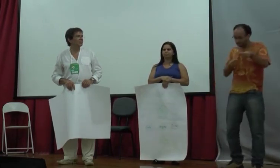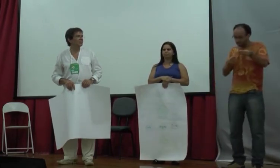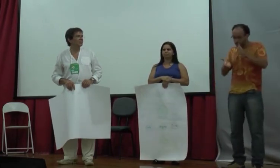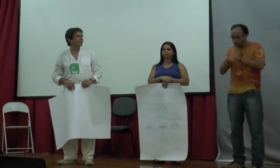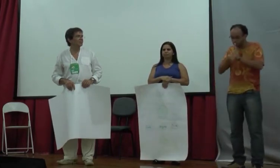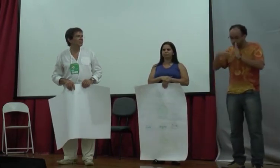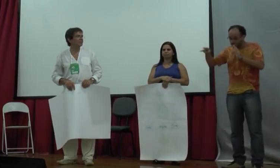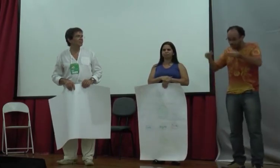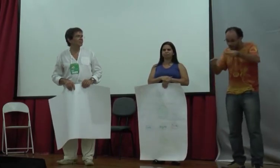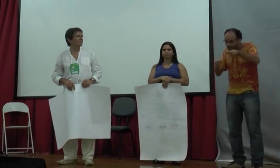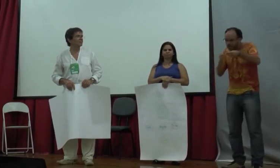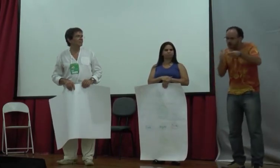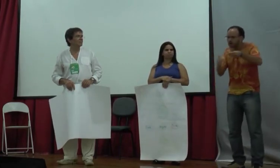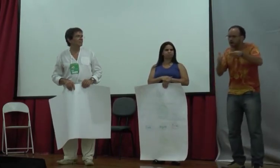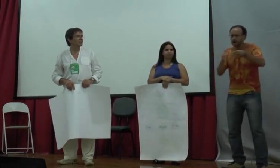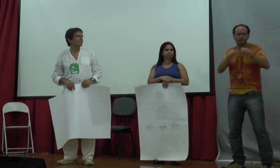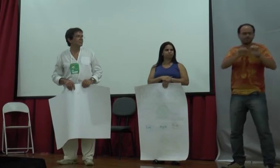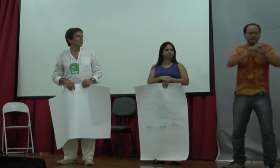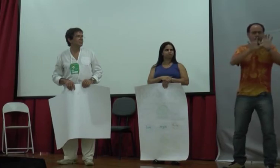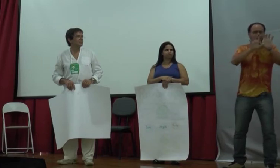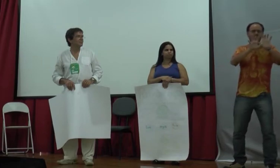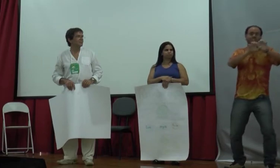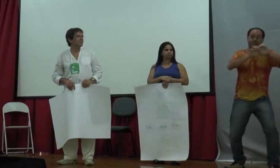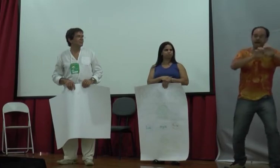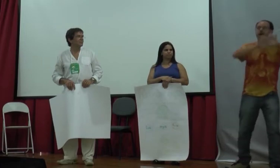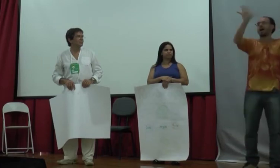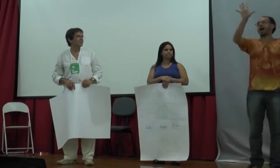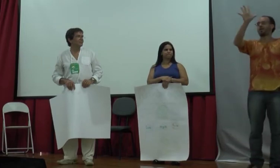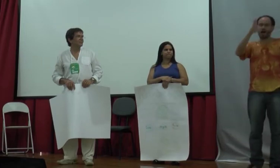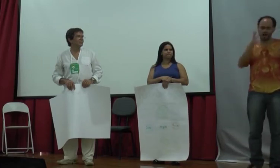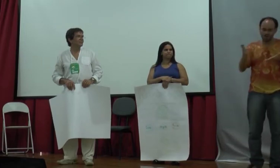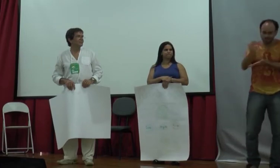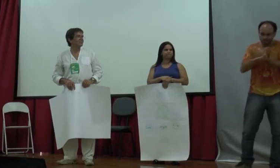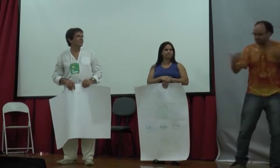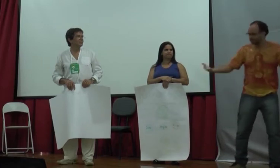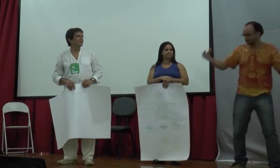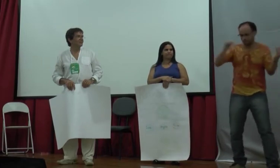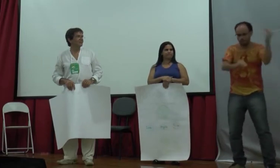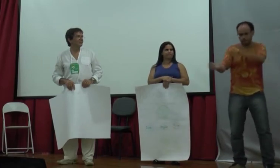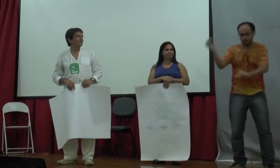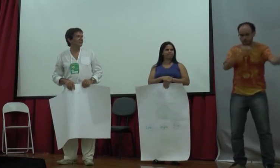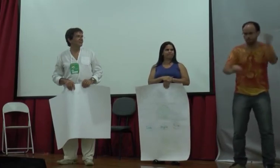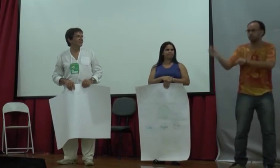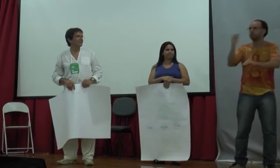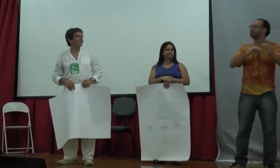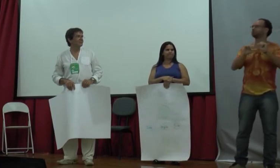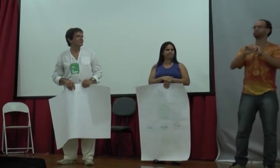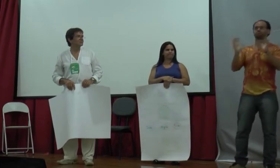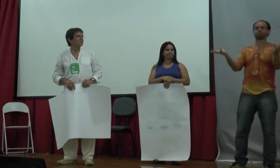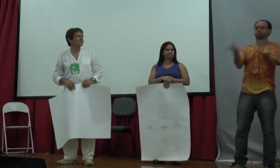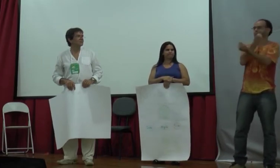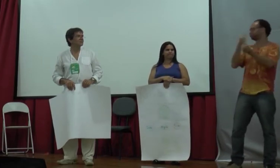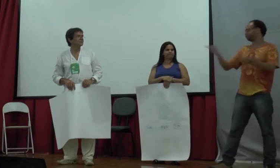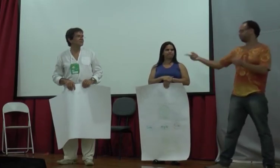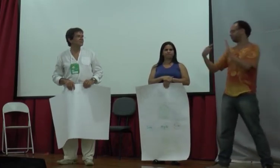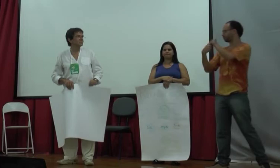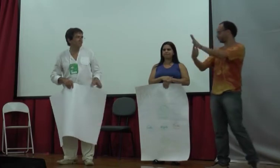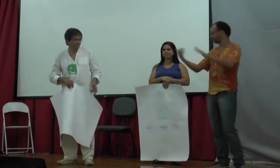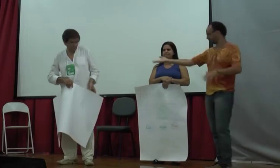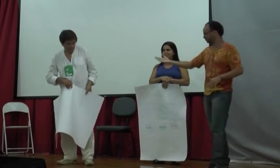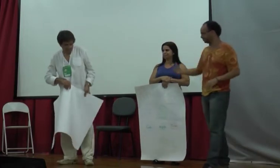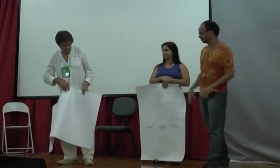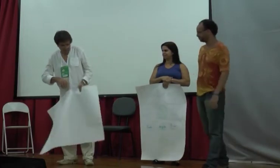o grupo ouvinte, mostrando qual é a proposta de se fazer um